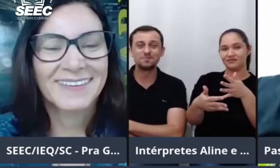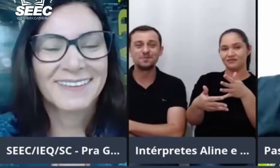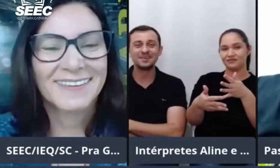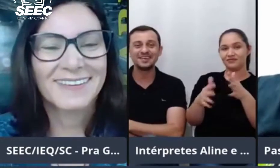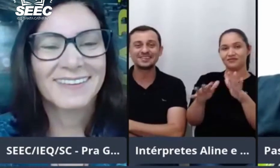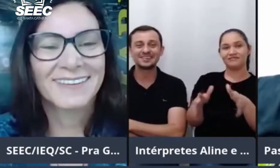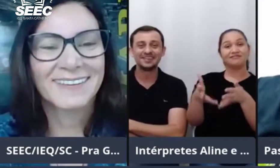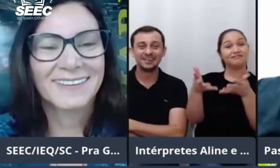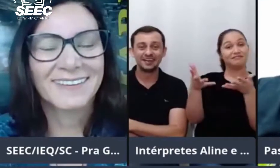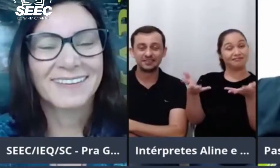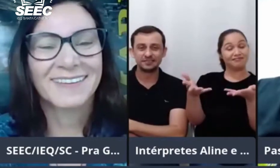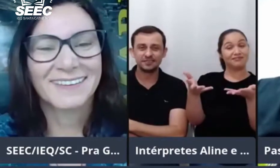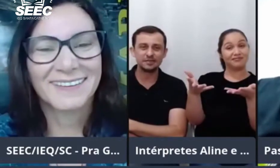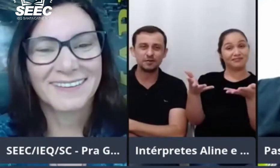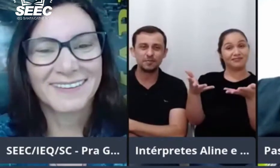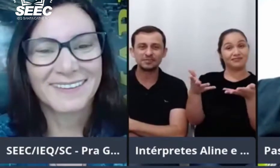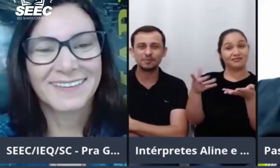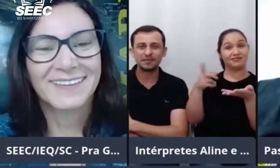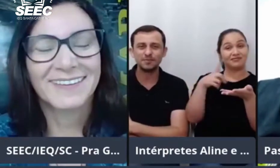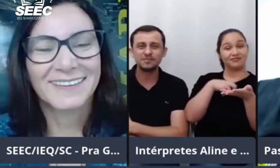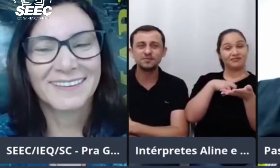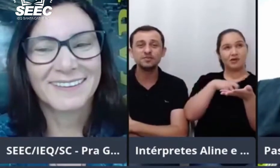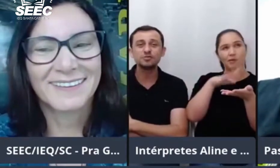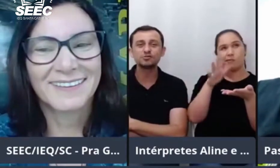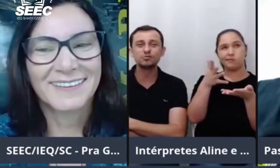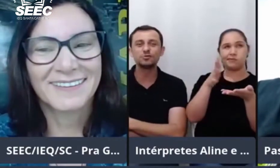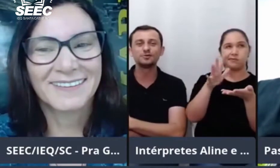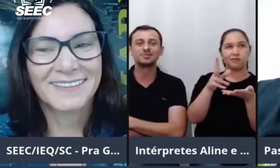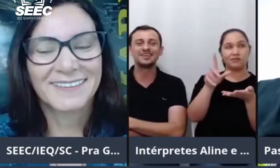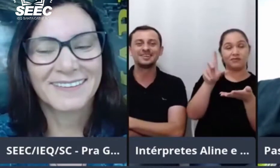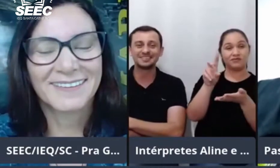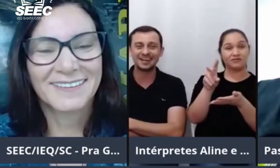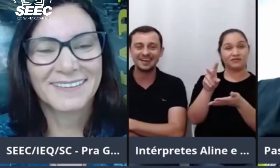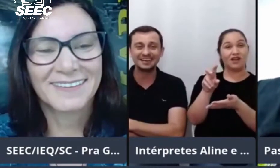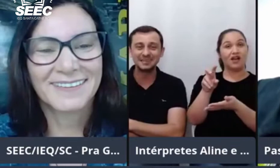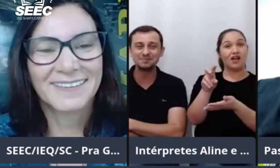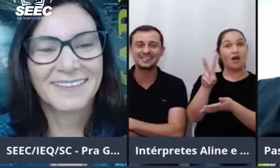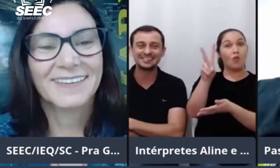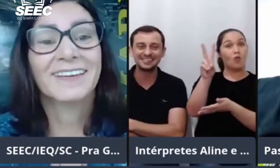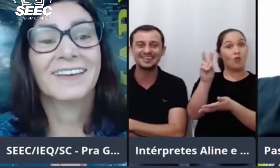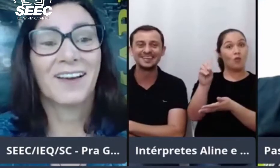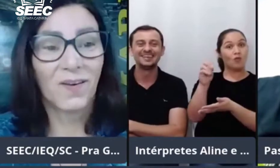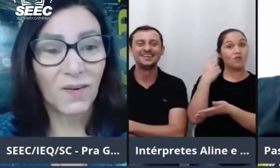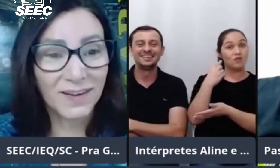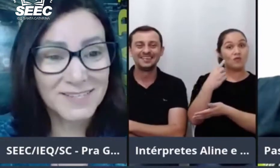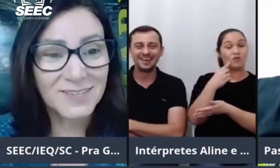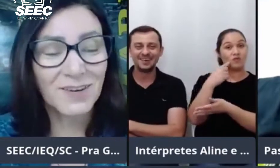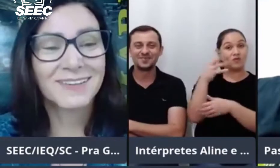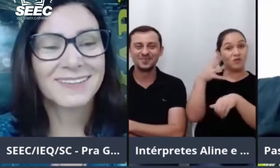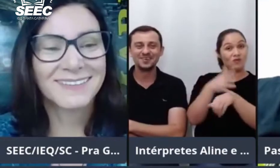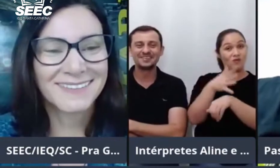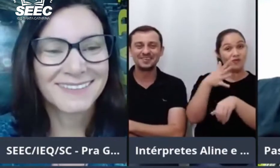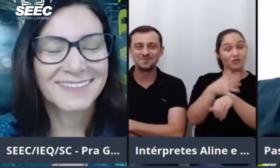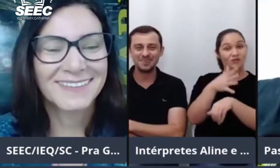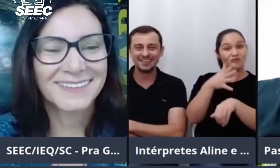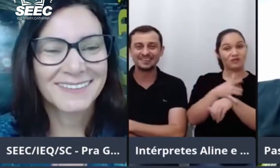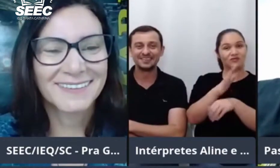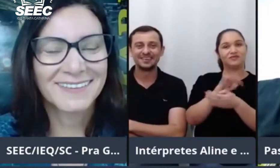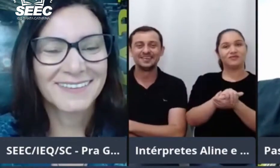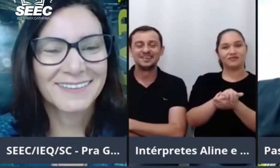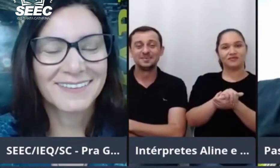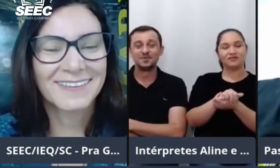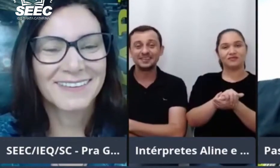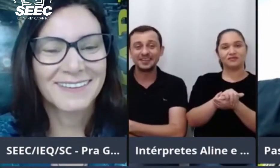Nossa surpresa, tinha aproximadamente 20 surdos, já largamos assim. Olha só. Foi